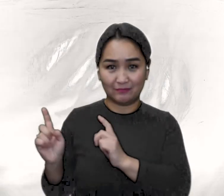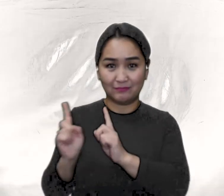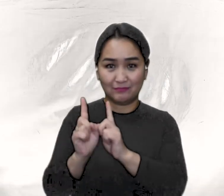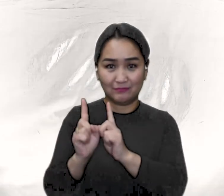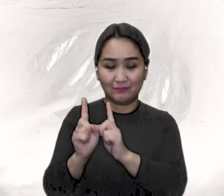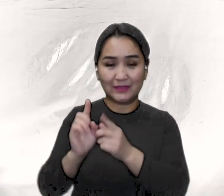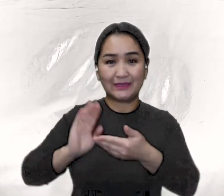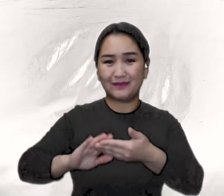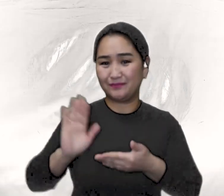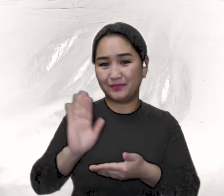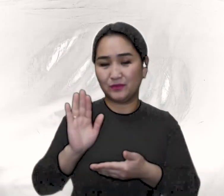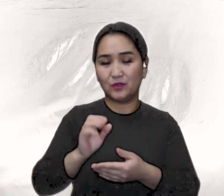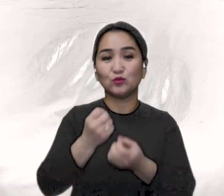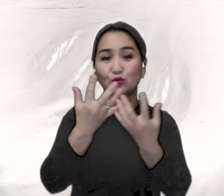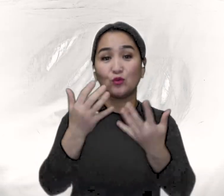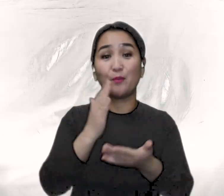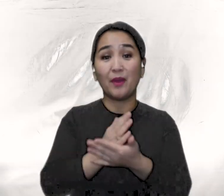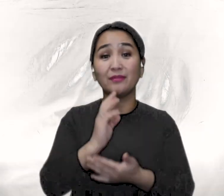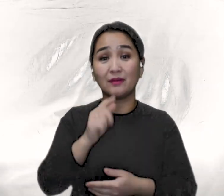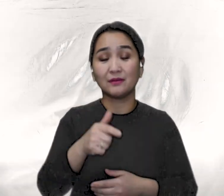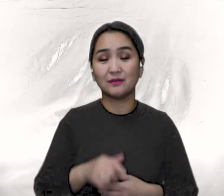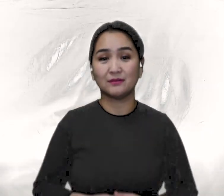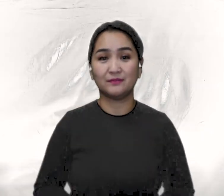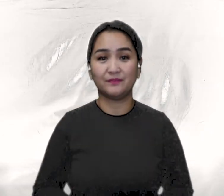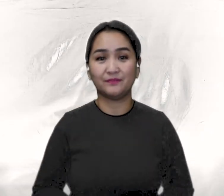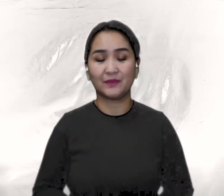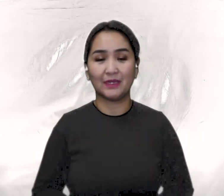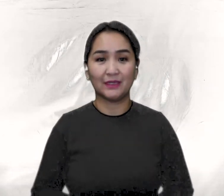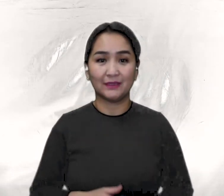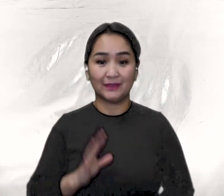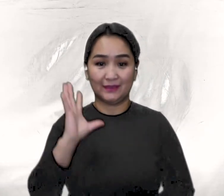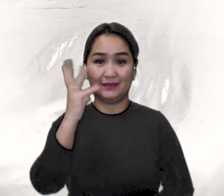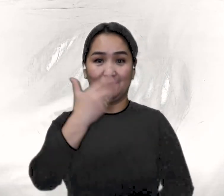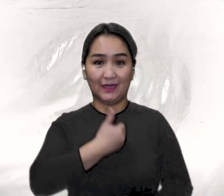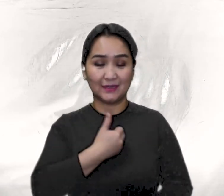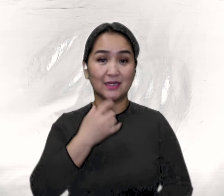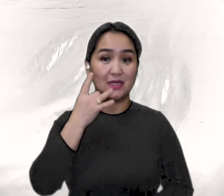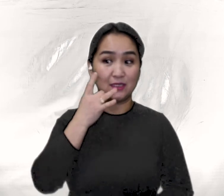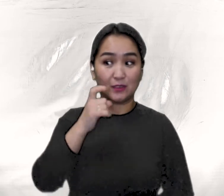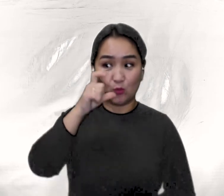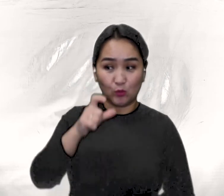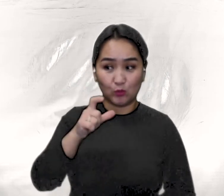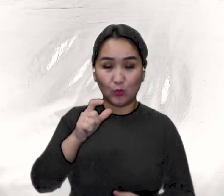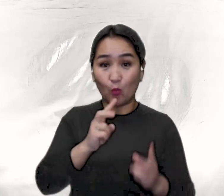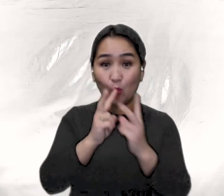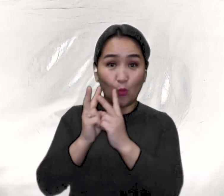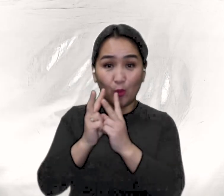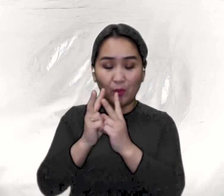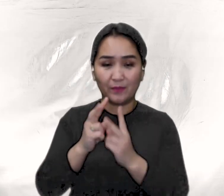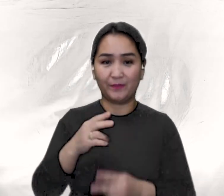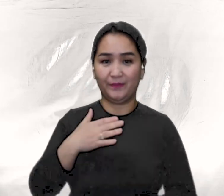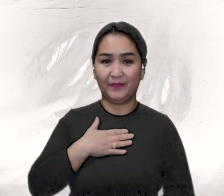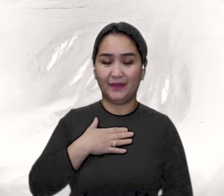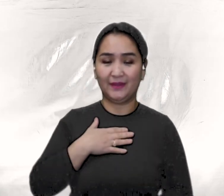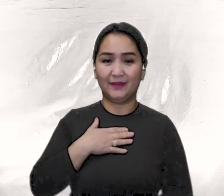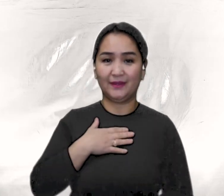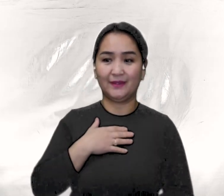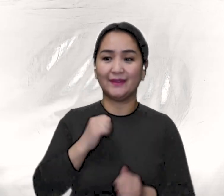байдаг. Аа. Транс эрхтэй хүмүүстэй чи үргэлжил байгаа бол миний найз залуу, миний залуу